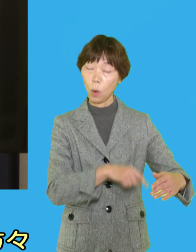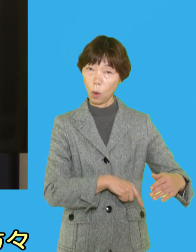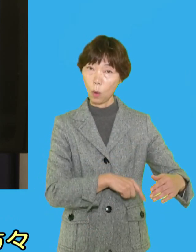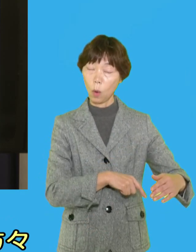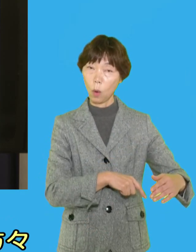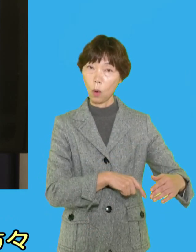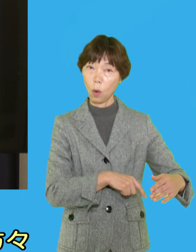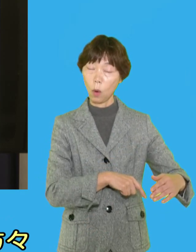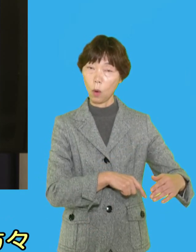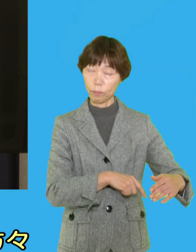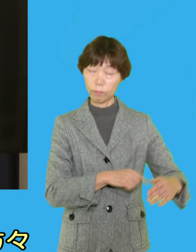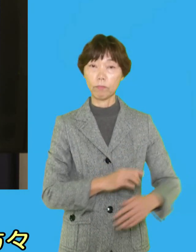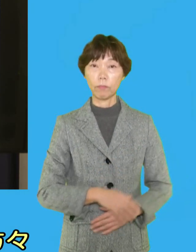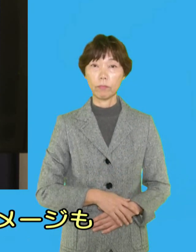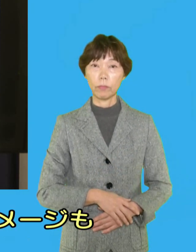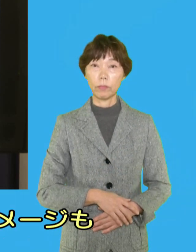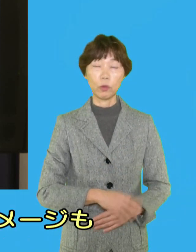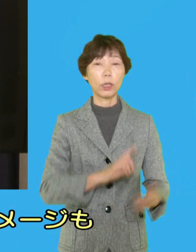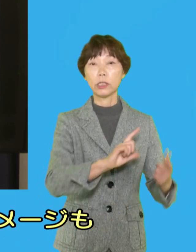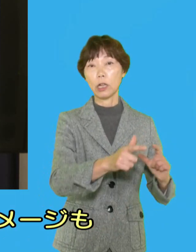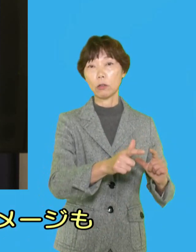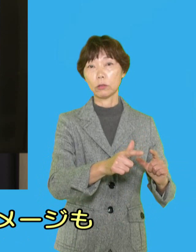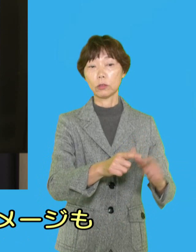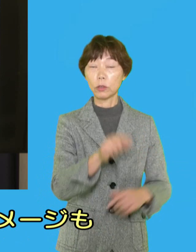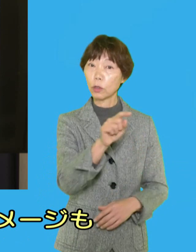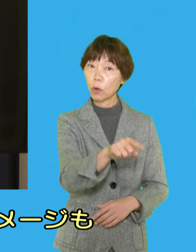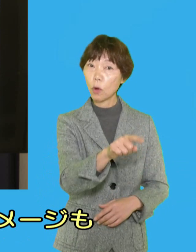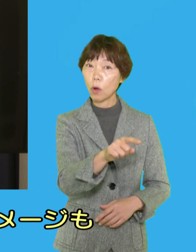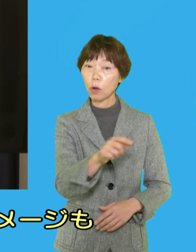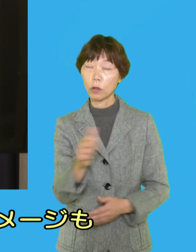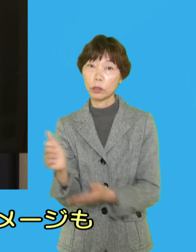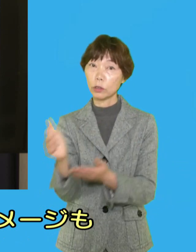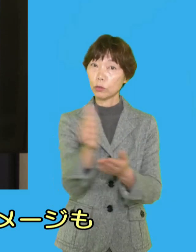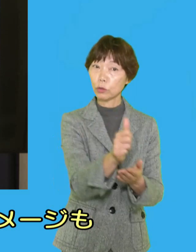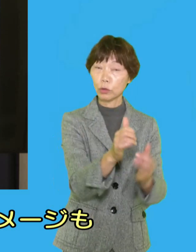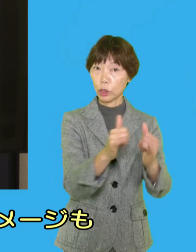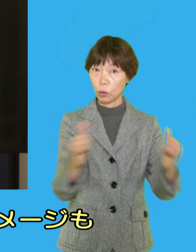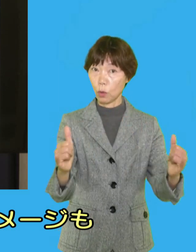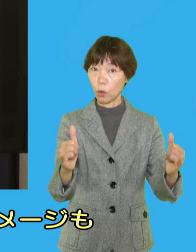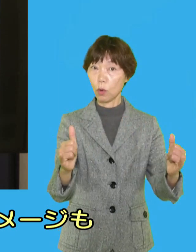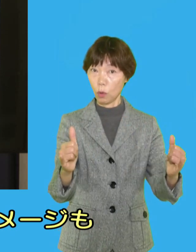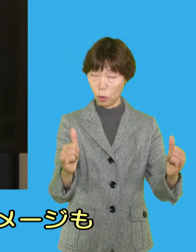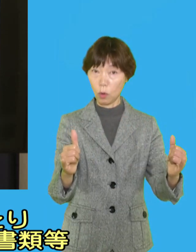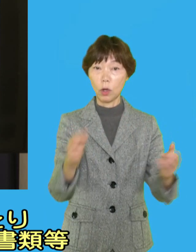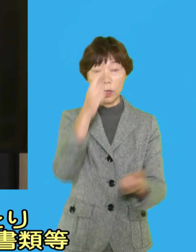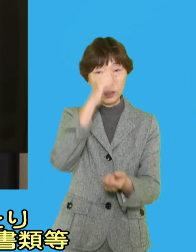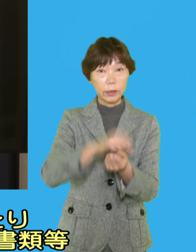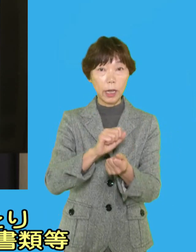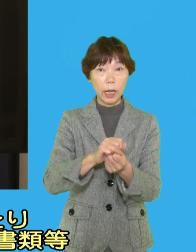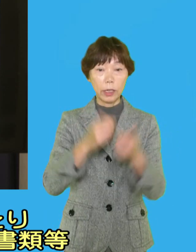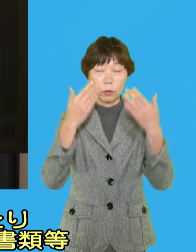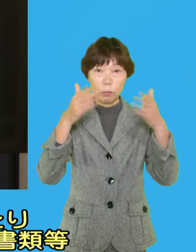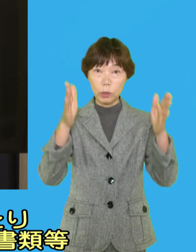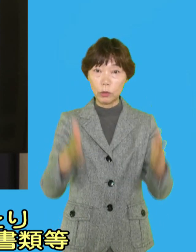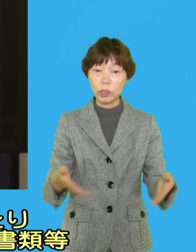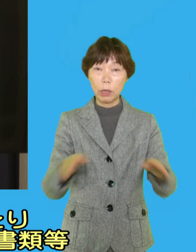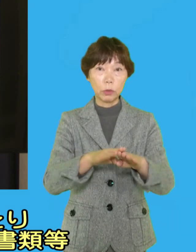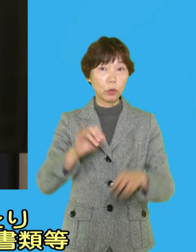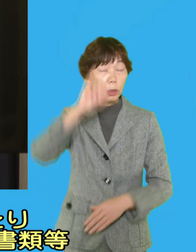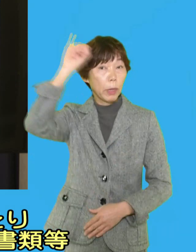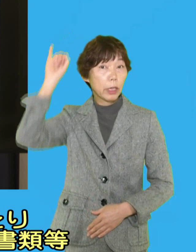この場所に訪れる方々、堺ミュージアムというイメージもありますので、堺の昔